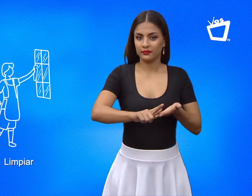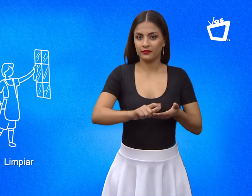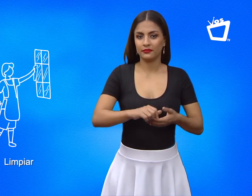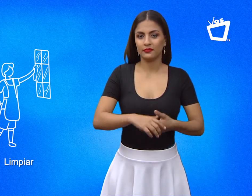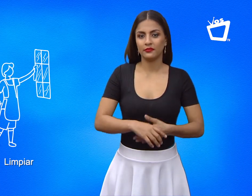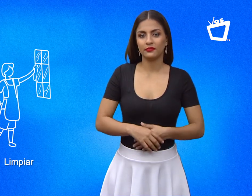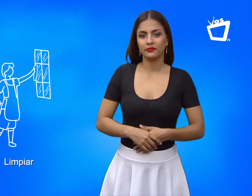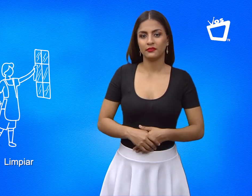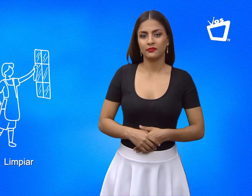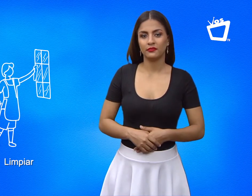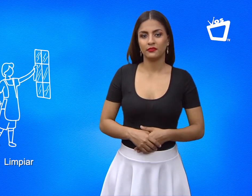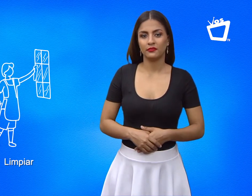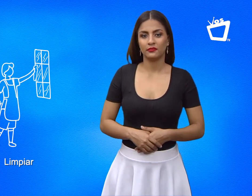Limpiar.